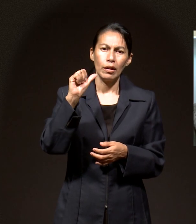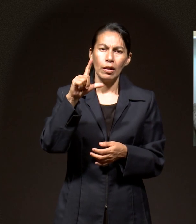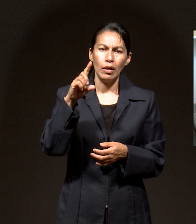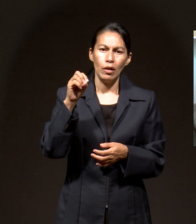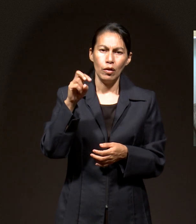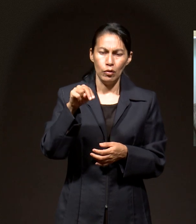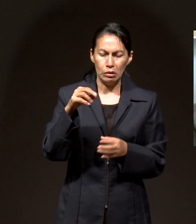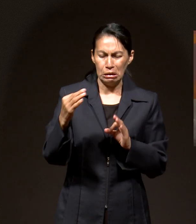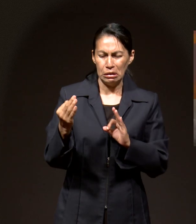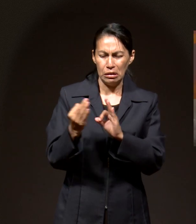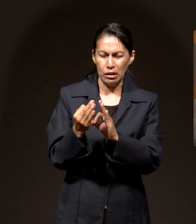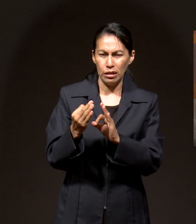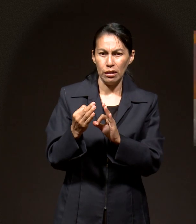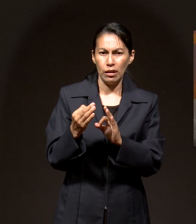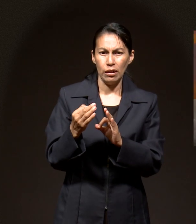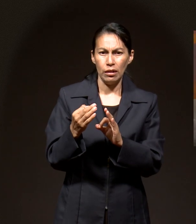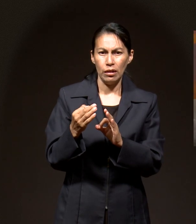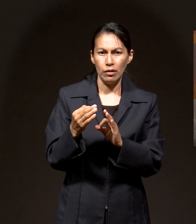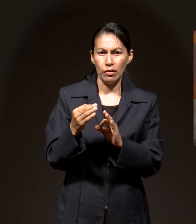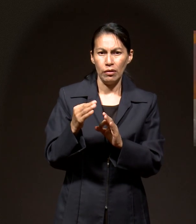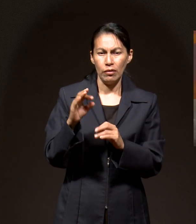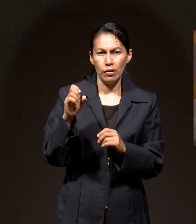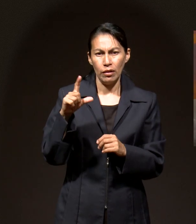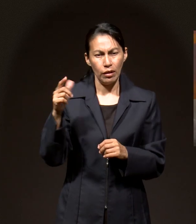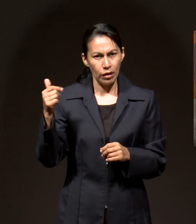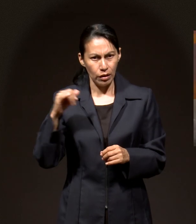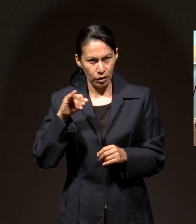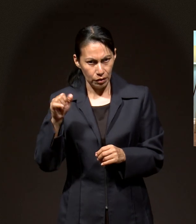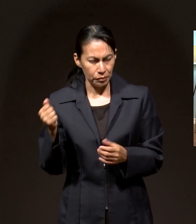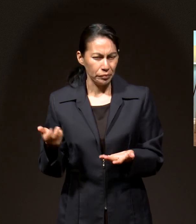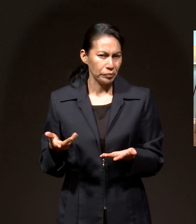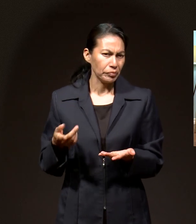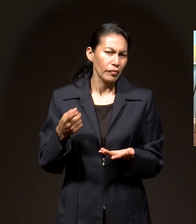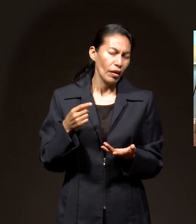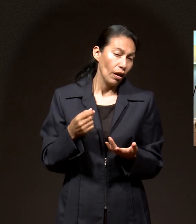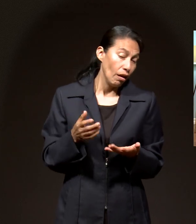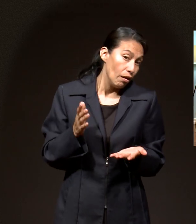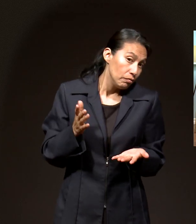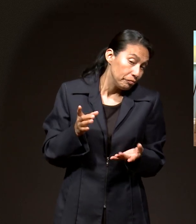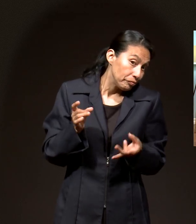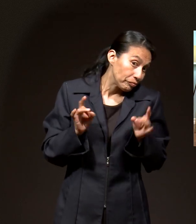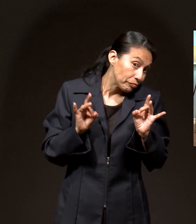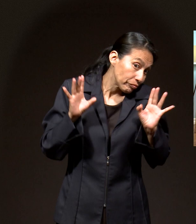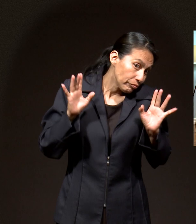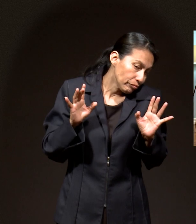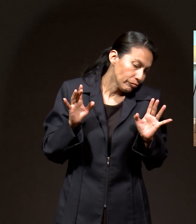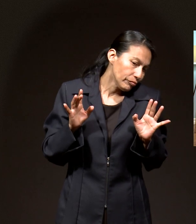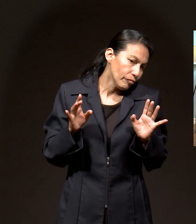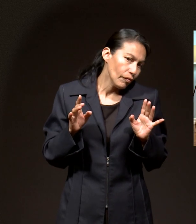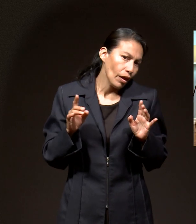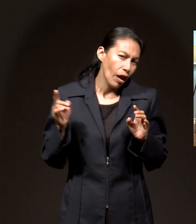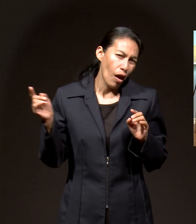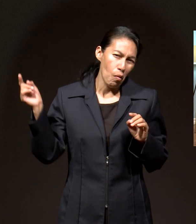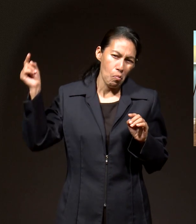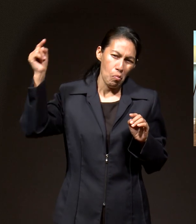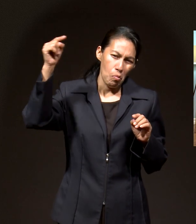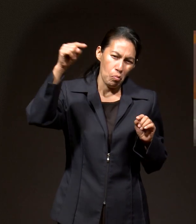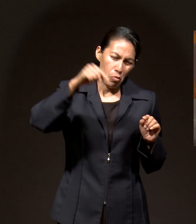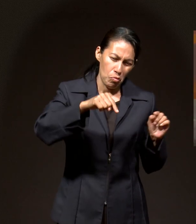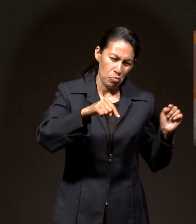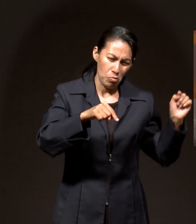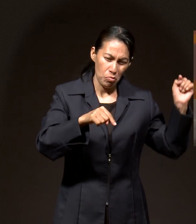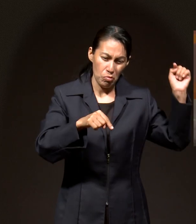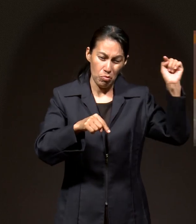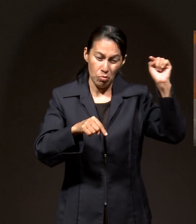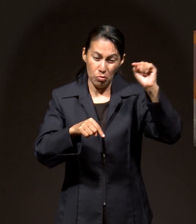10 kilómetros de la Franja de Gaza, entonces cerca donde están precisamente, es decir, si en algún momento sale algún